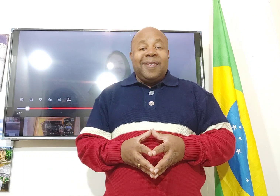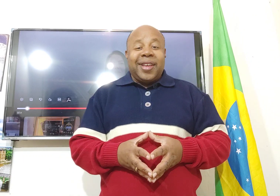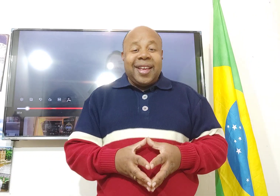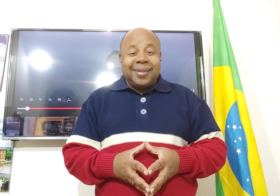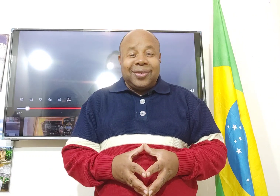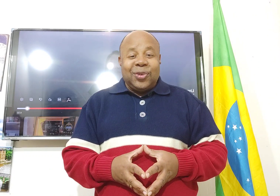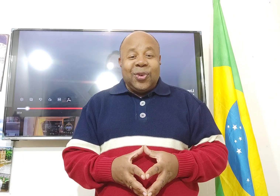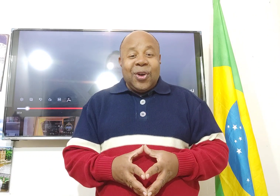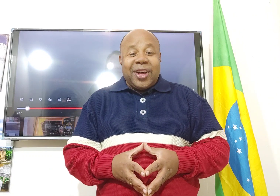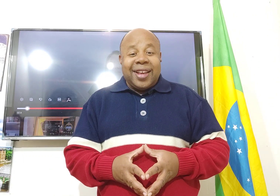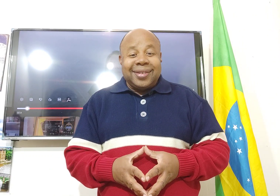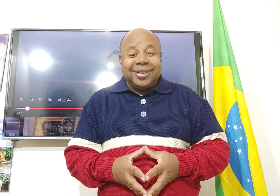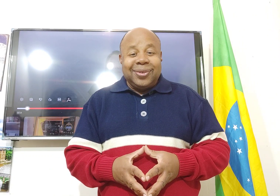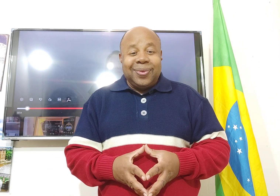ver quem que assistiu